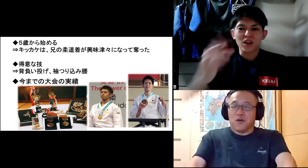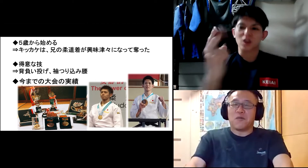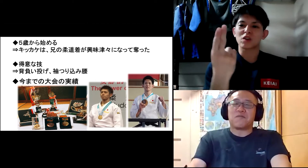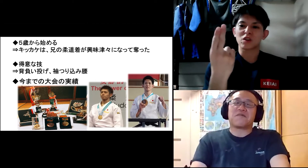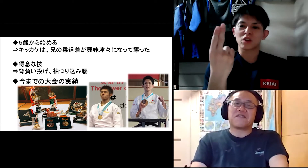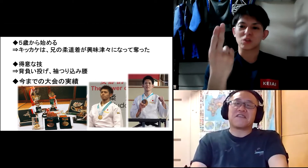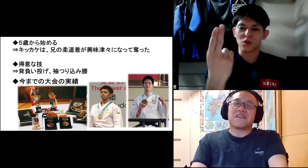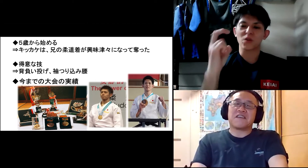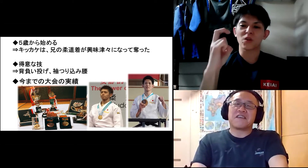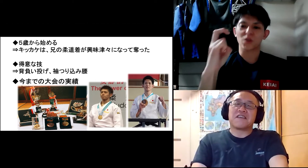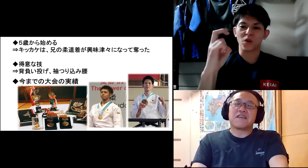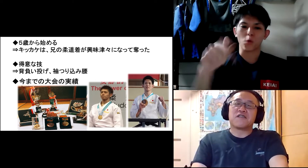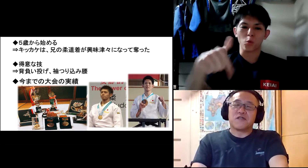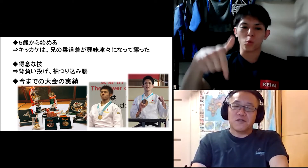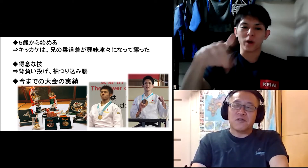いろいろ。